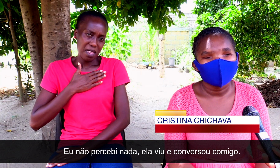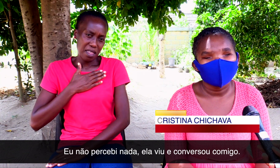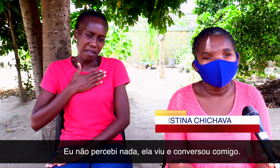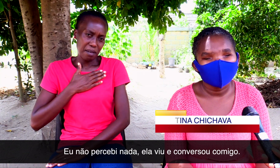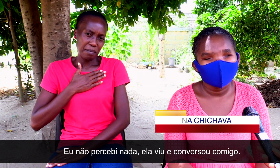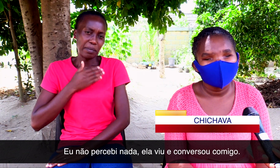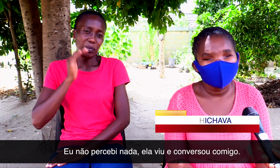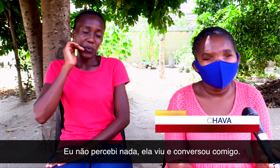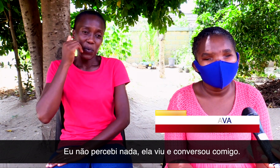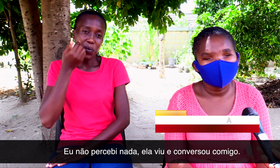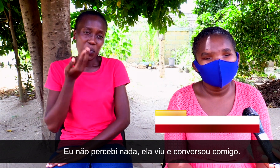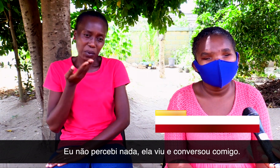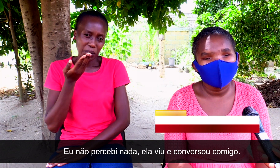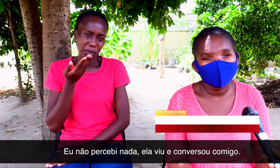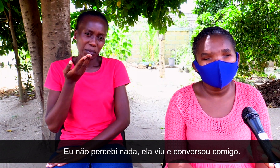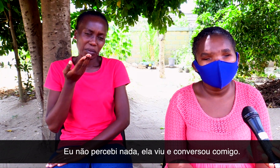E quando